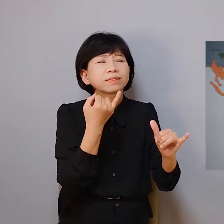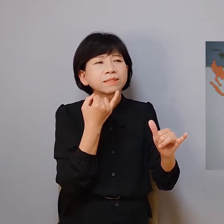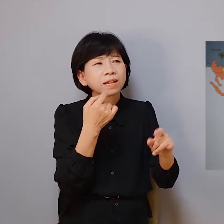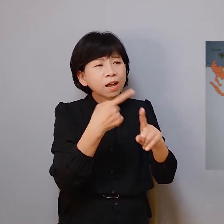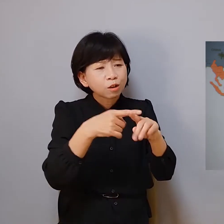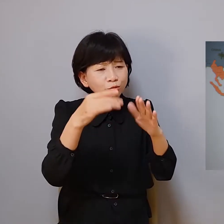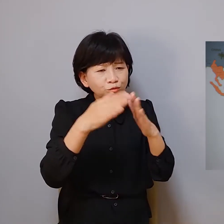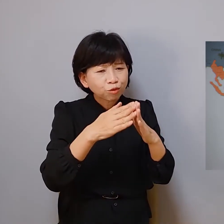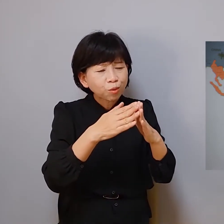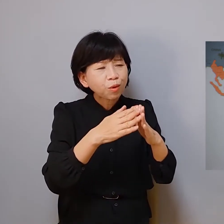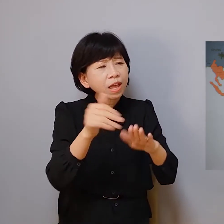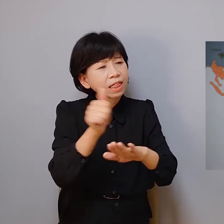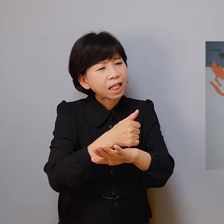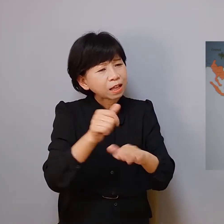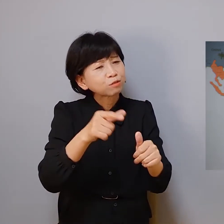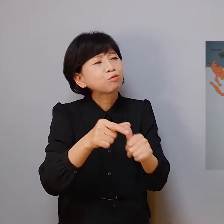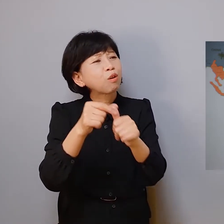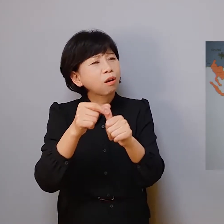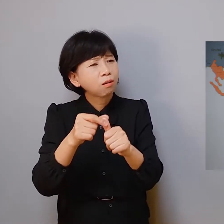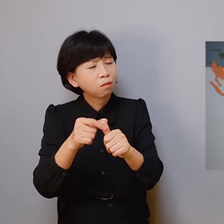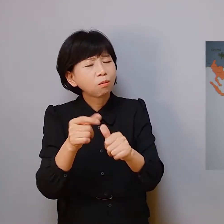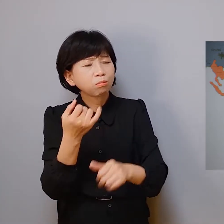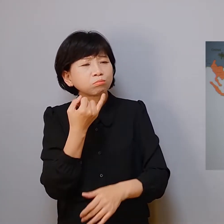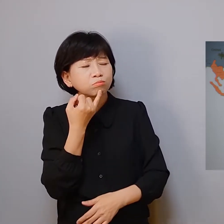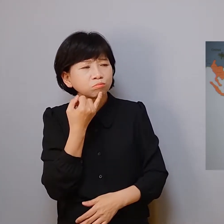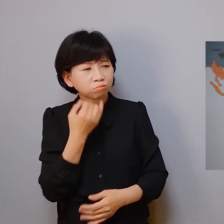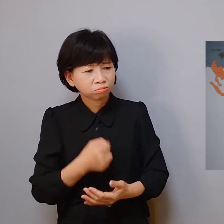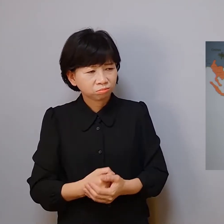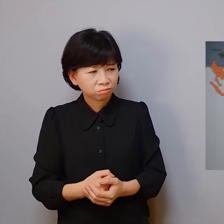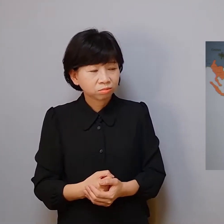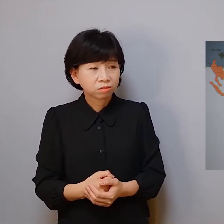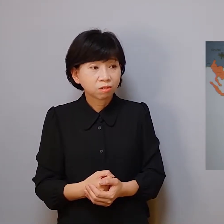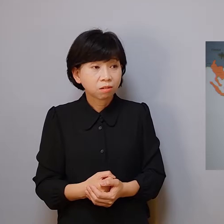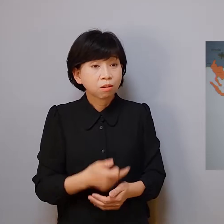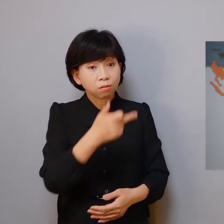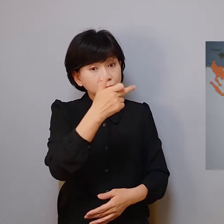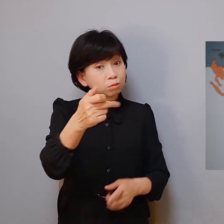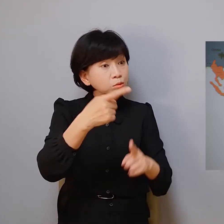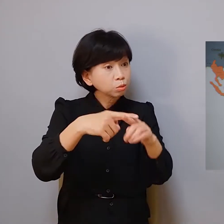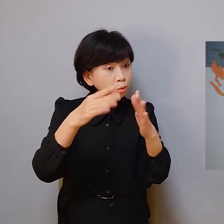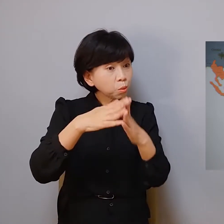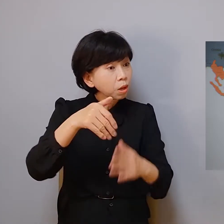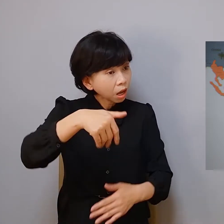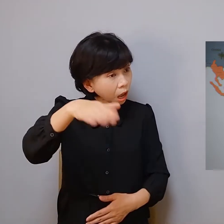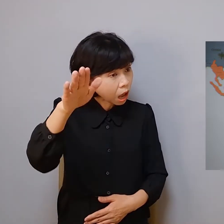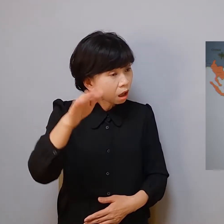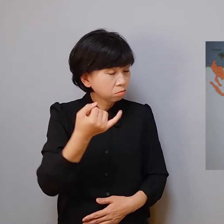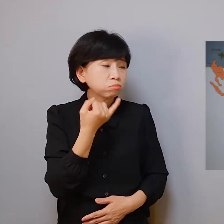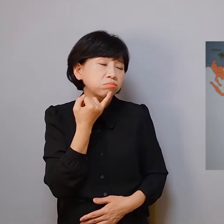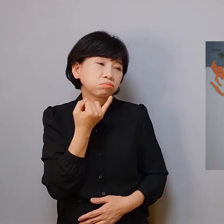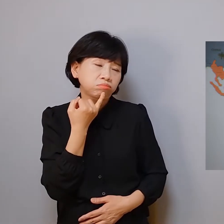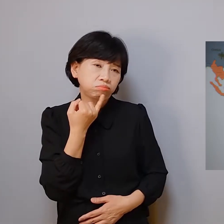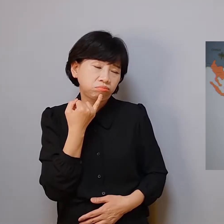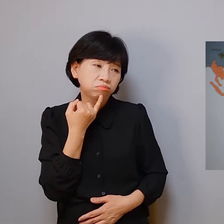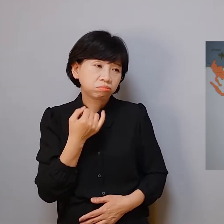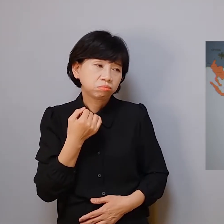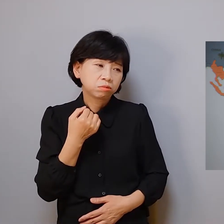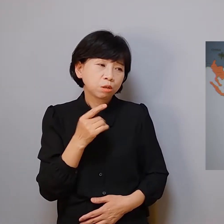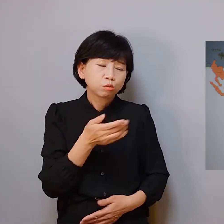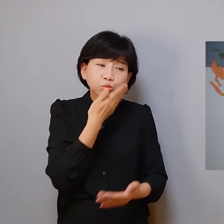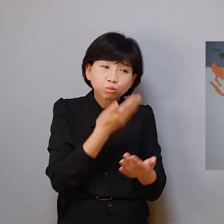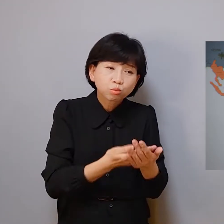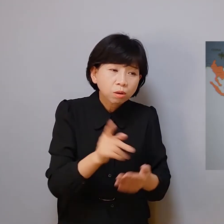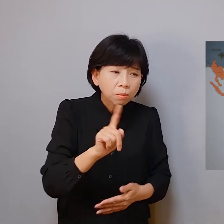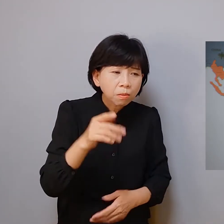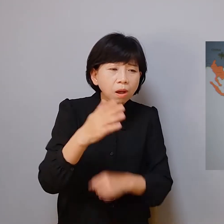작아서 상가라서 그러면 더 큰 교회 간다 그러면 괜찮습니다. 더 큰 교회라도 가실 수 있도록 예수 믿는 하나님의 자녀가 되실 수